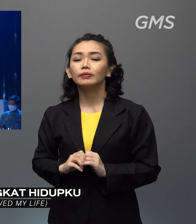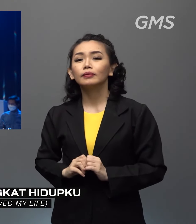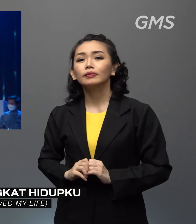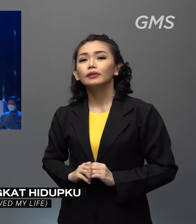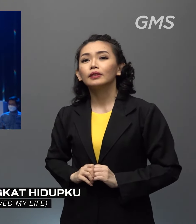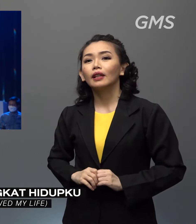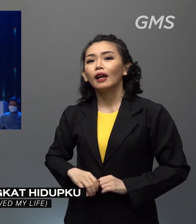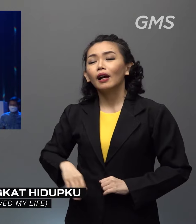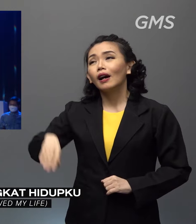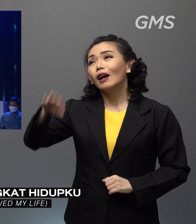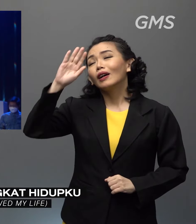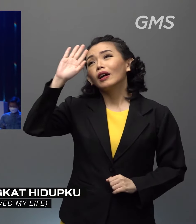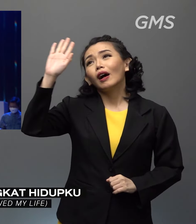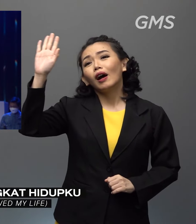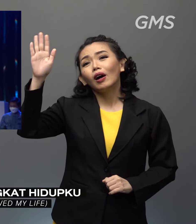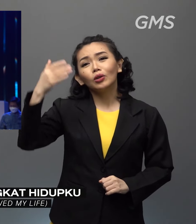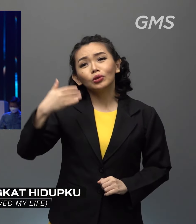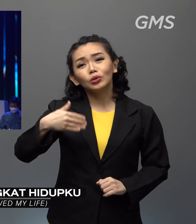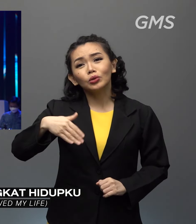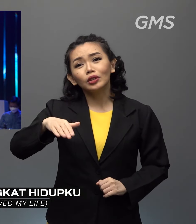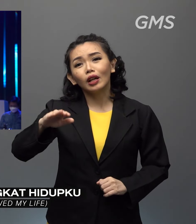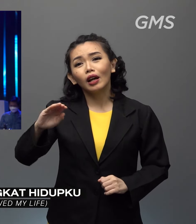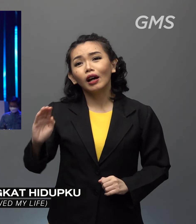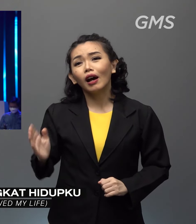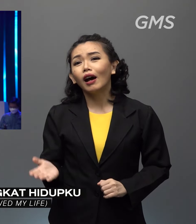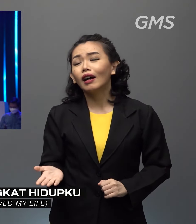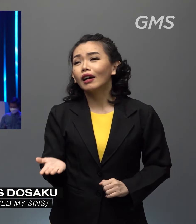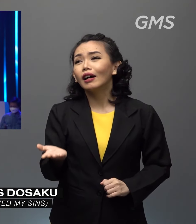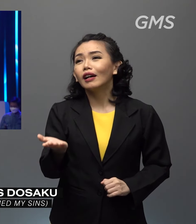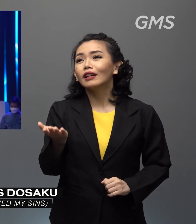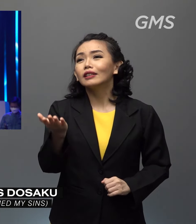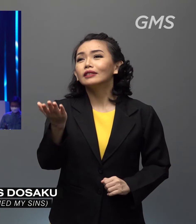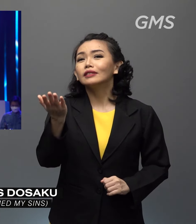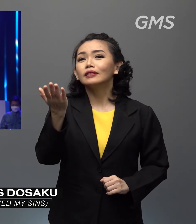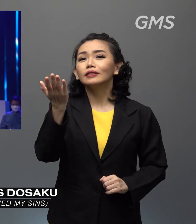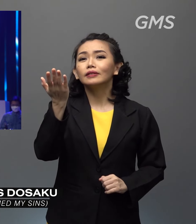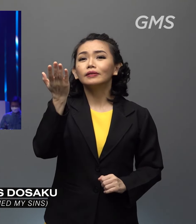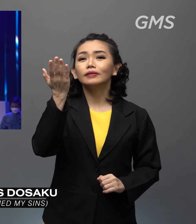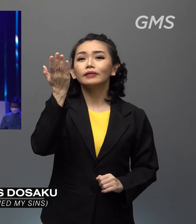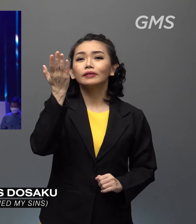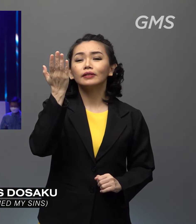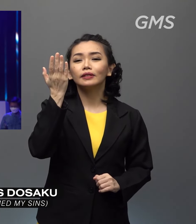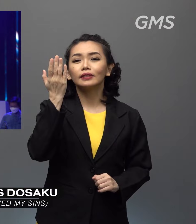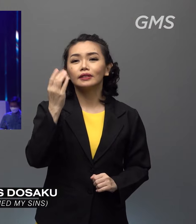Kau telah angkat hidupku